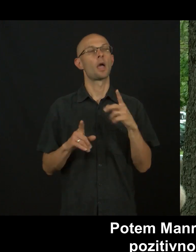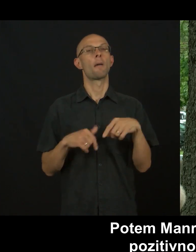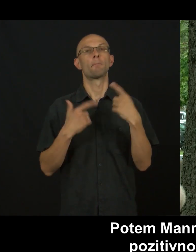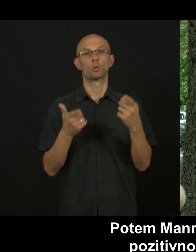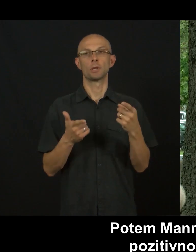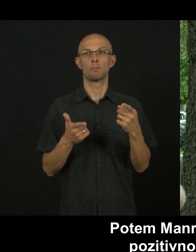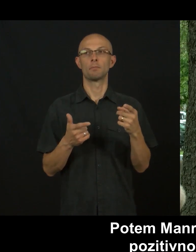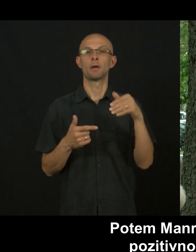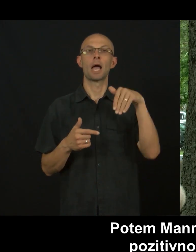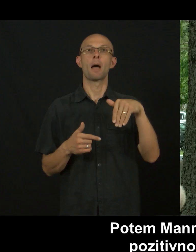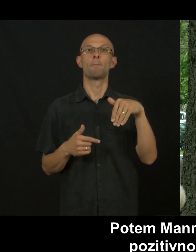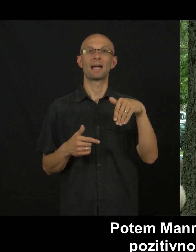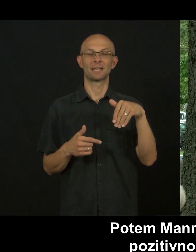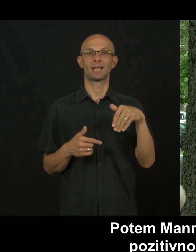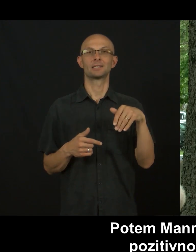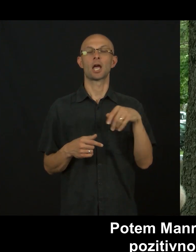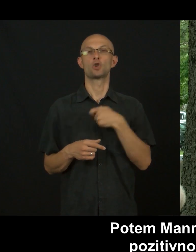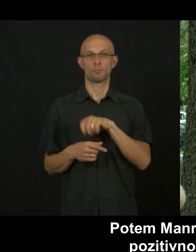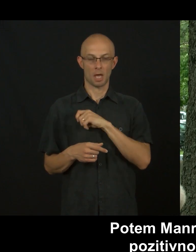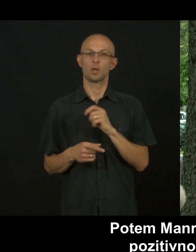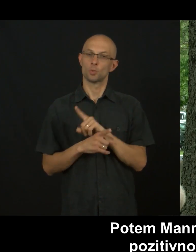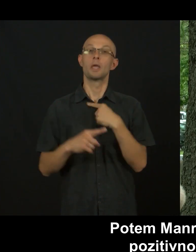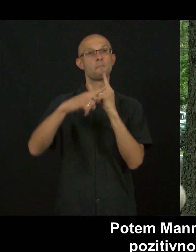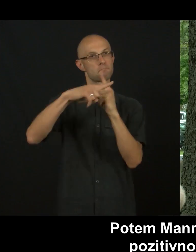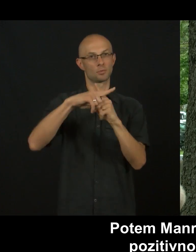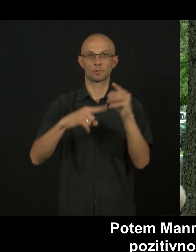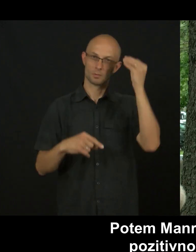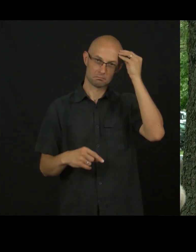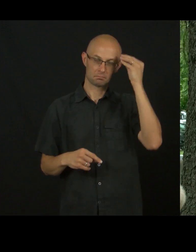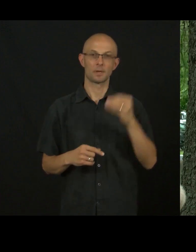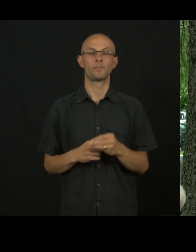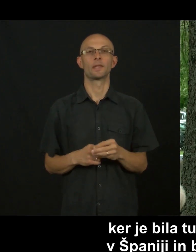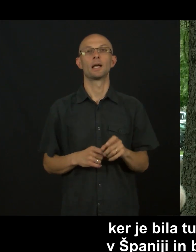Potem Manresa v Španiji se mi je pozitivno vtisnil v